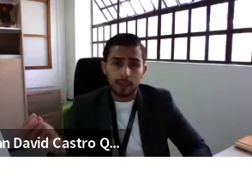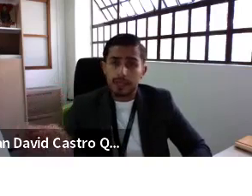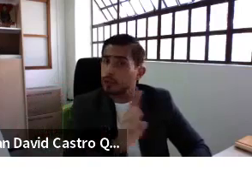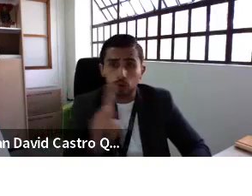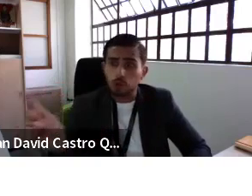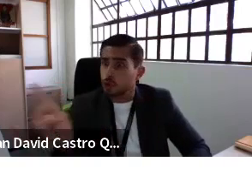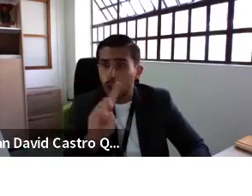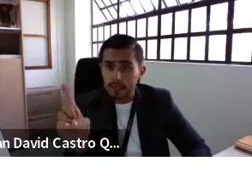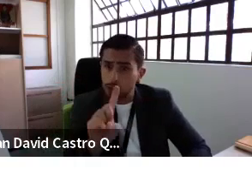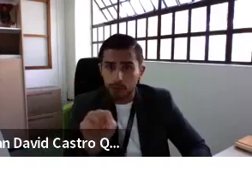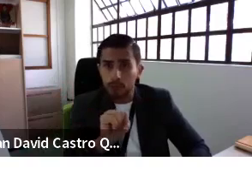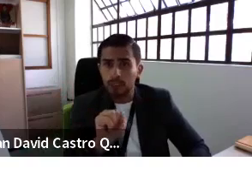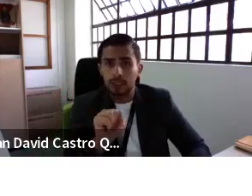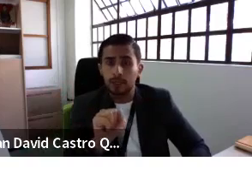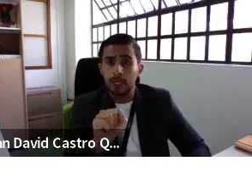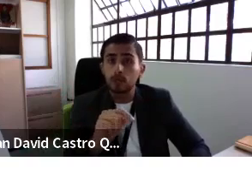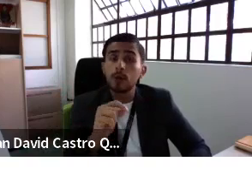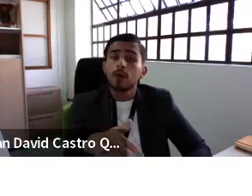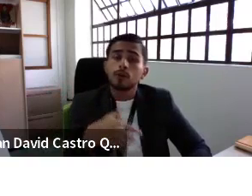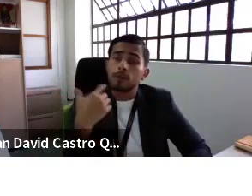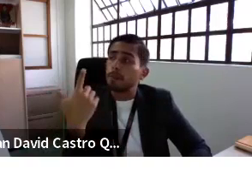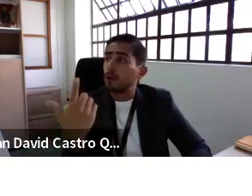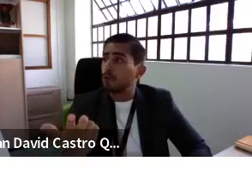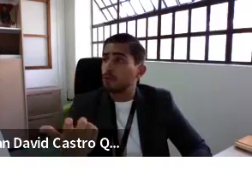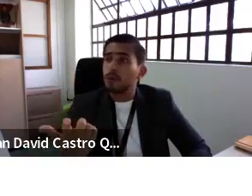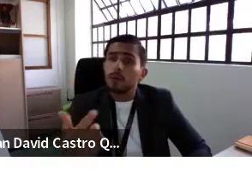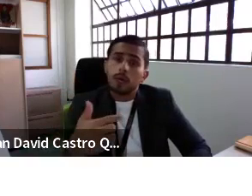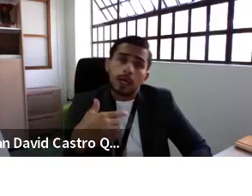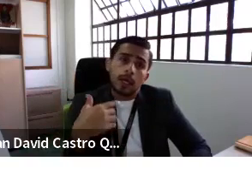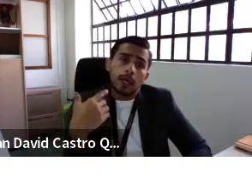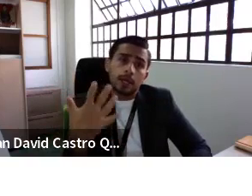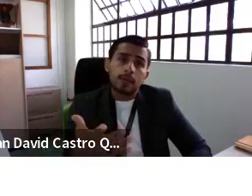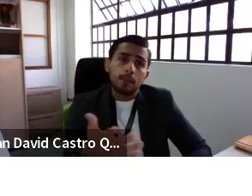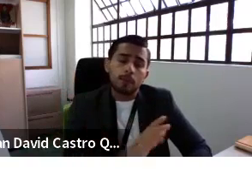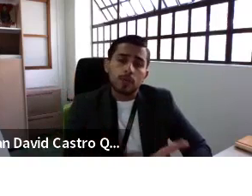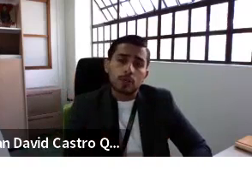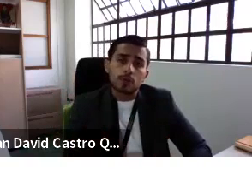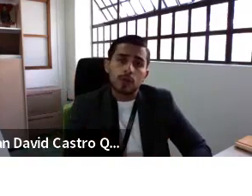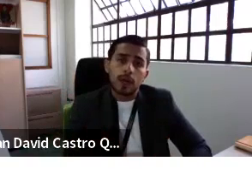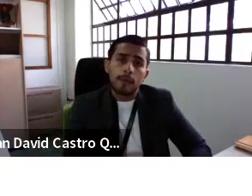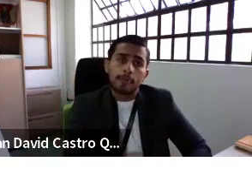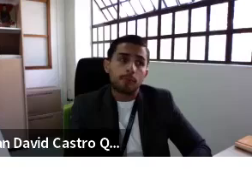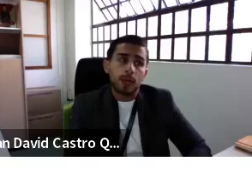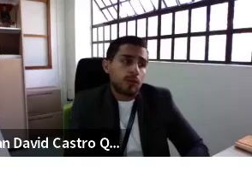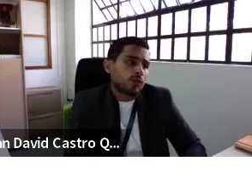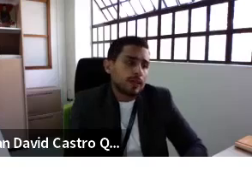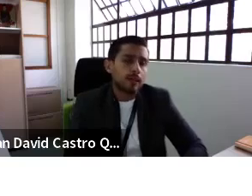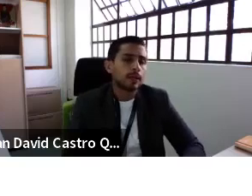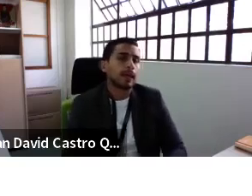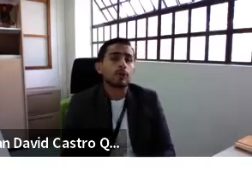aprendizaje nosotros no hacemos productos de entretenimiento yo siempre pregunto en este tipo de procesos porque nos dicen que